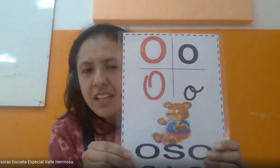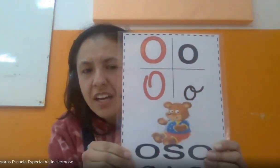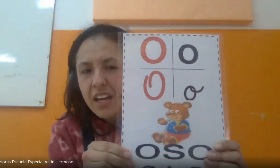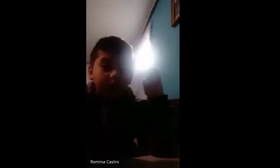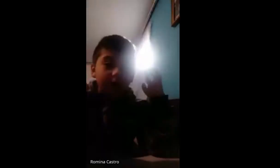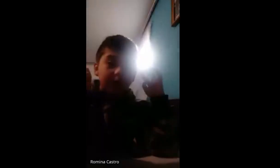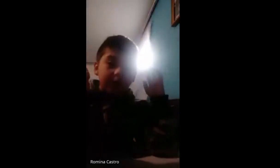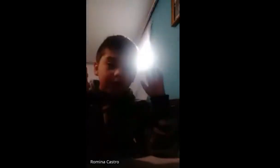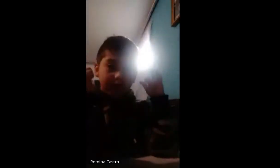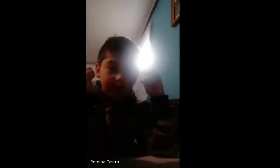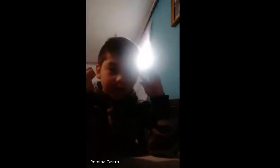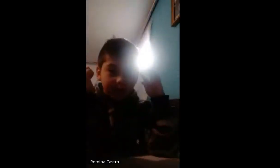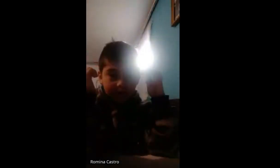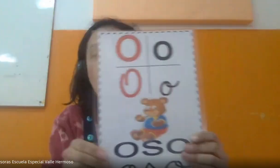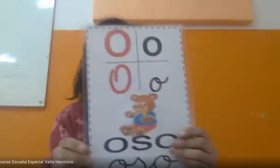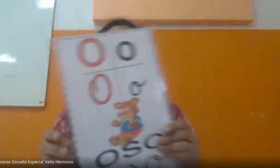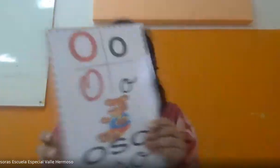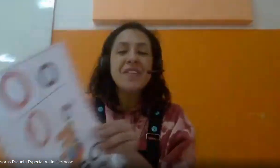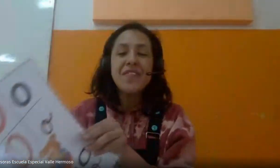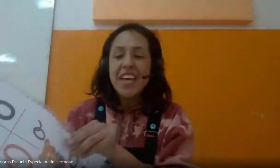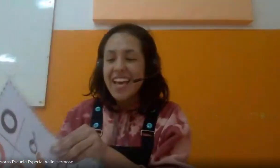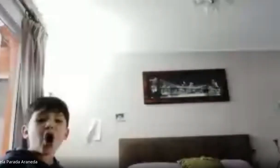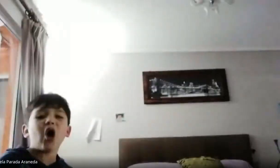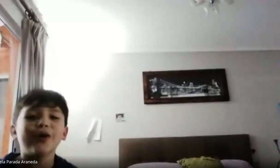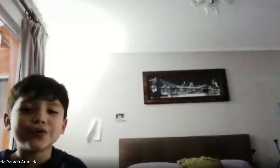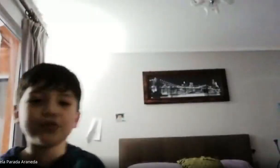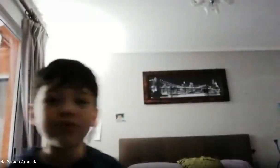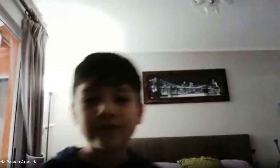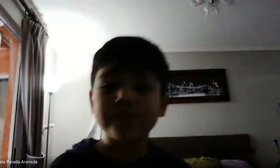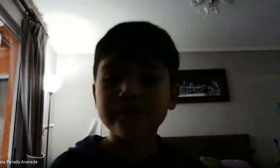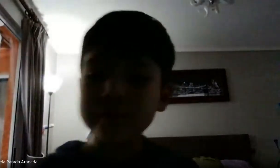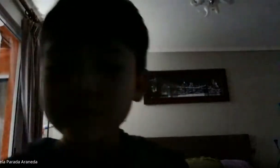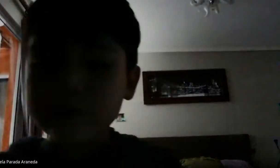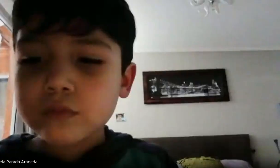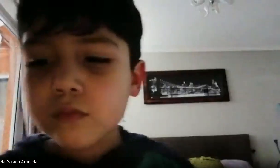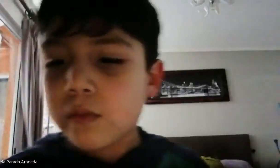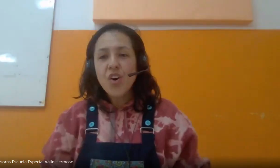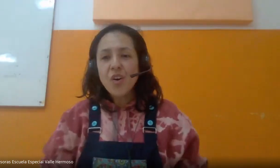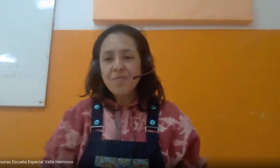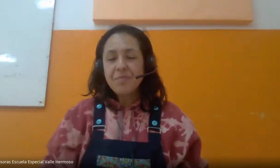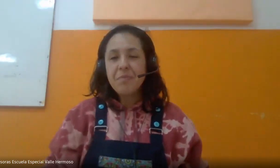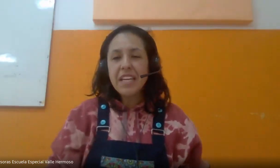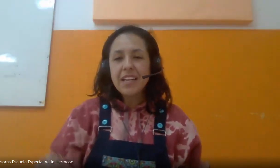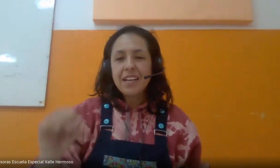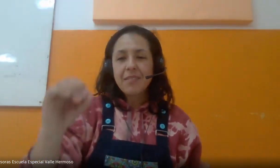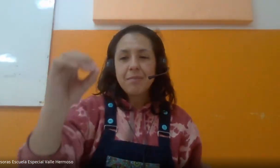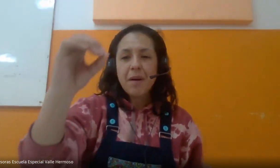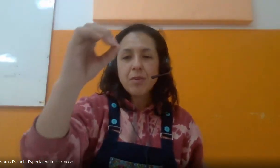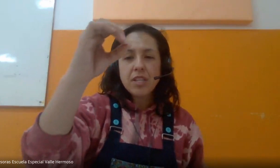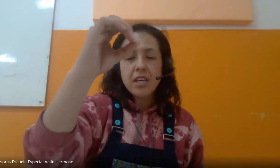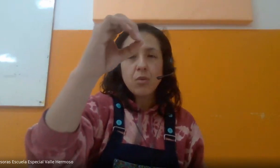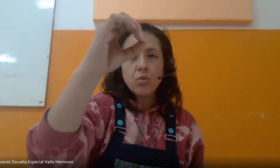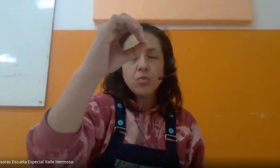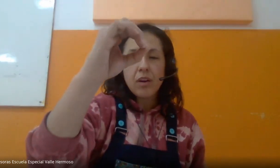esta? Oh, muy bien. La O, miren, vamos a hacer